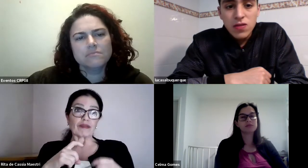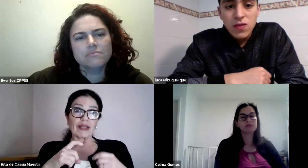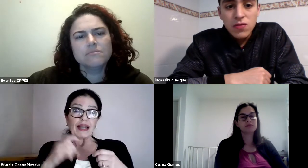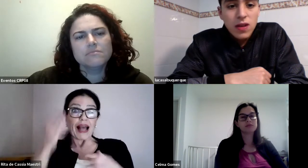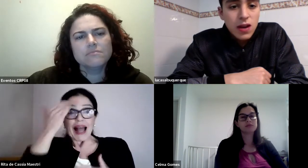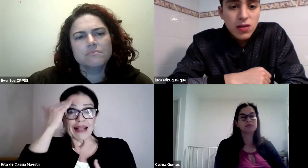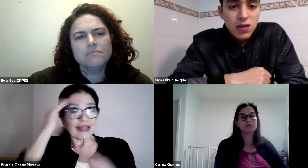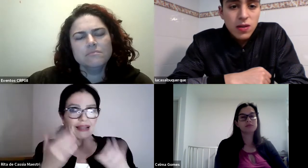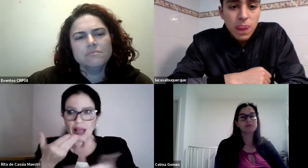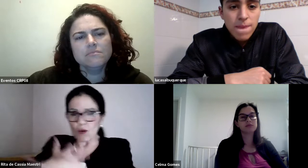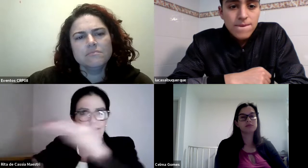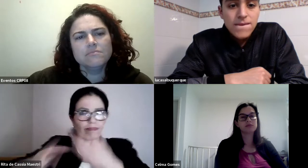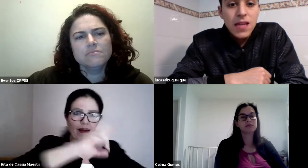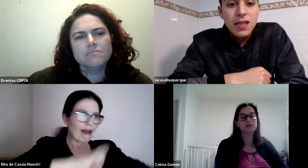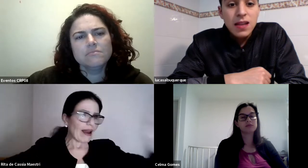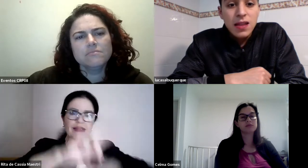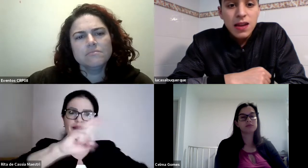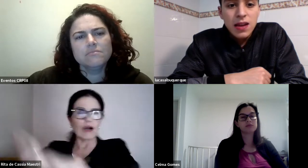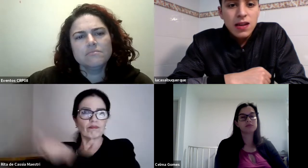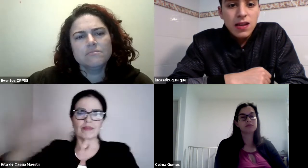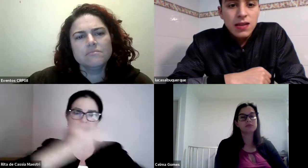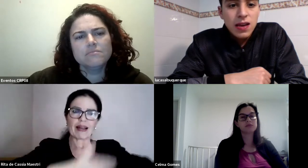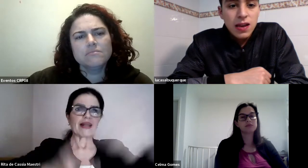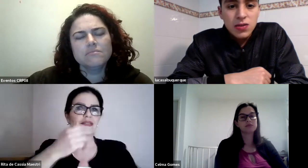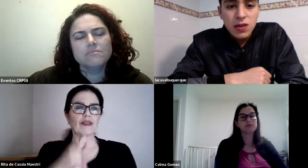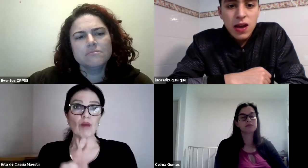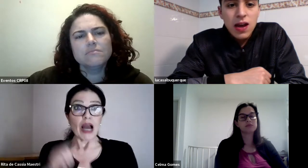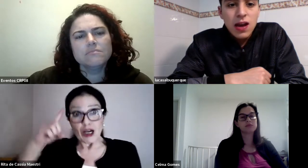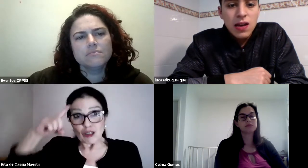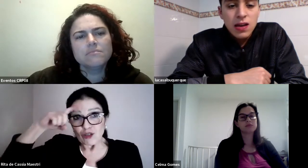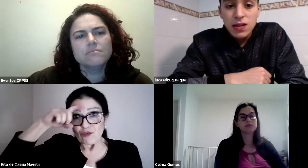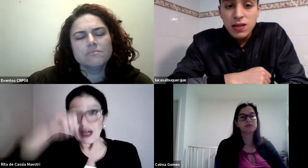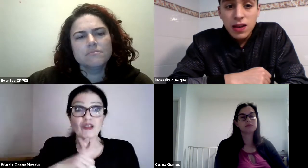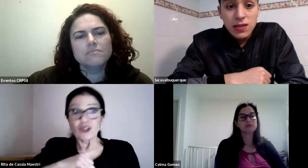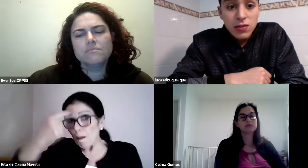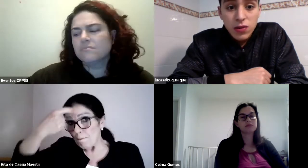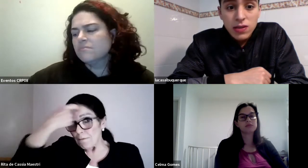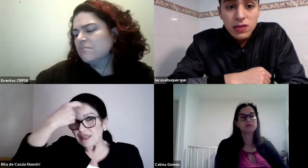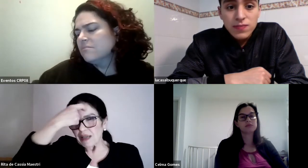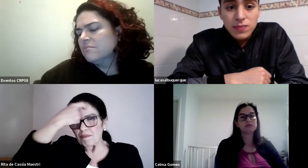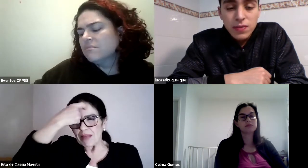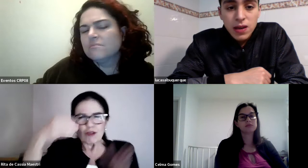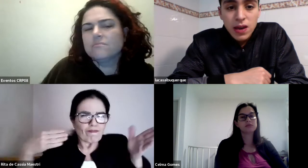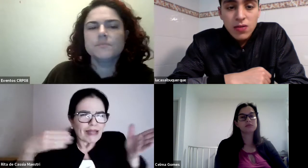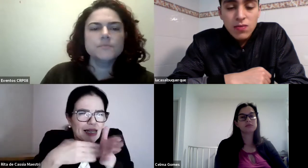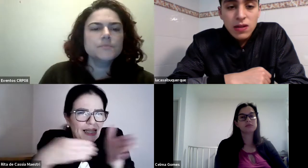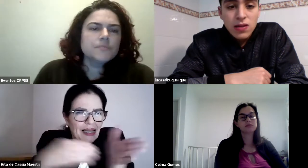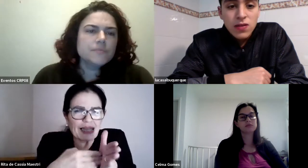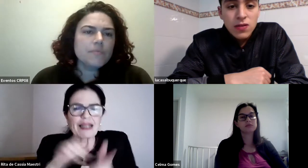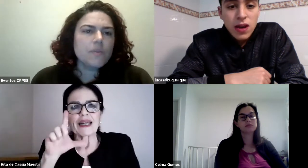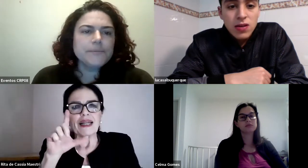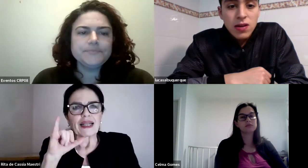uma dificuldade em entender, em se relacionar, interações. Era